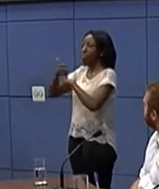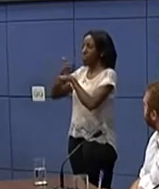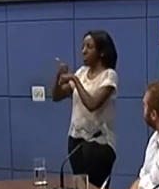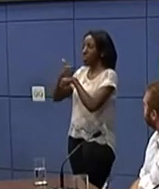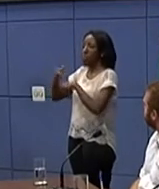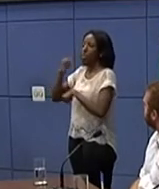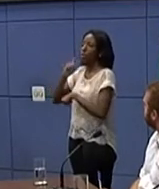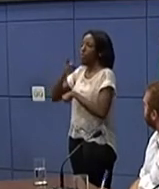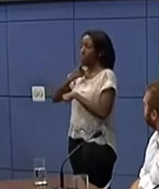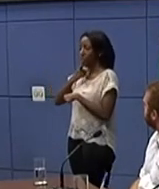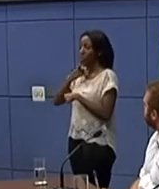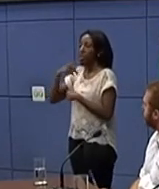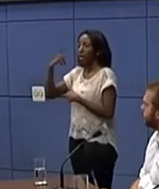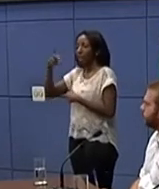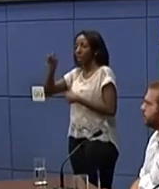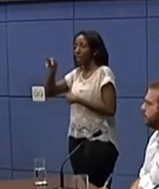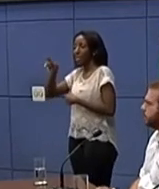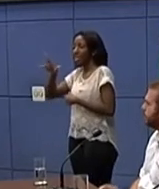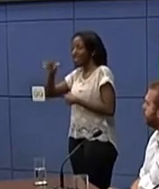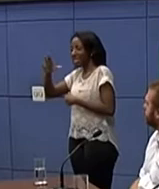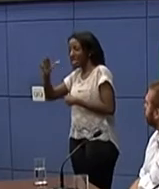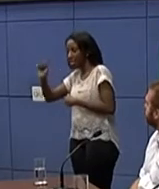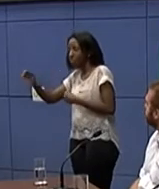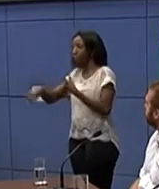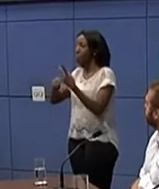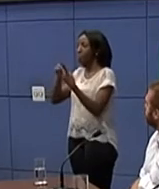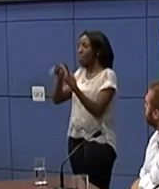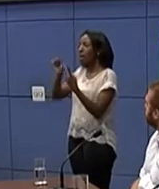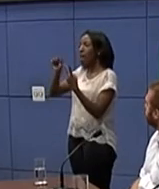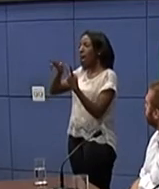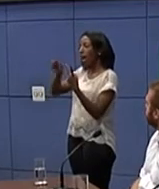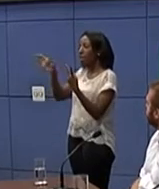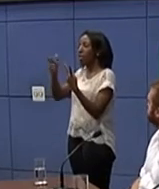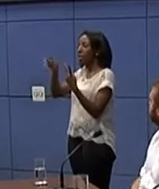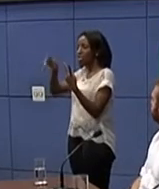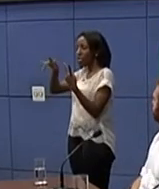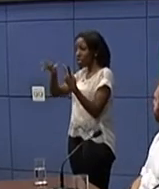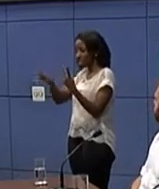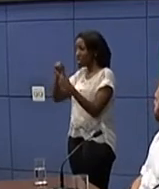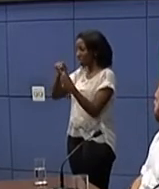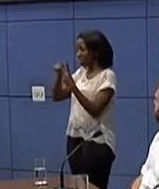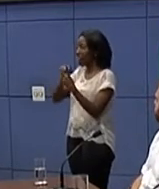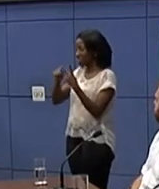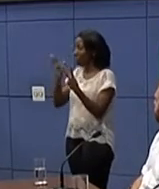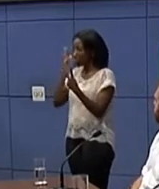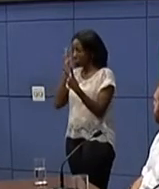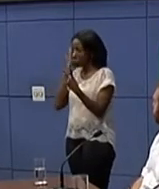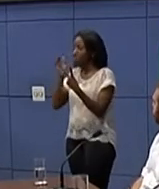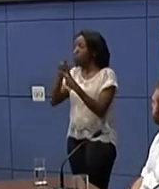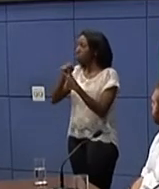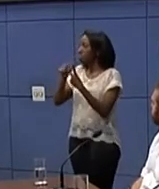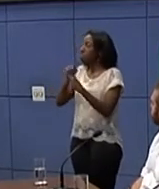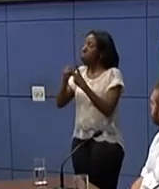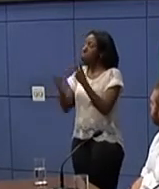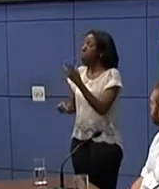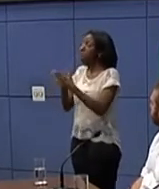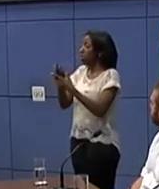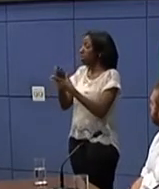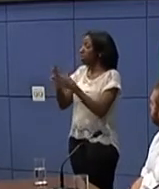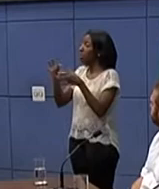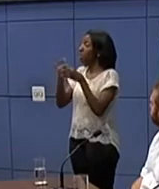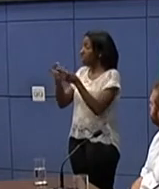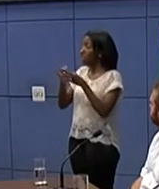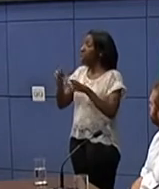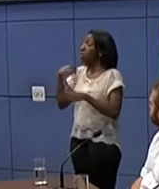da federação, me abalizariam a falar em nome da FENES. Então, em primeiro lugar, o Plano Nacional de Educação,